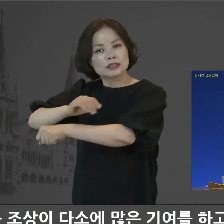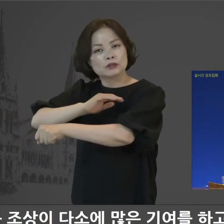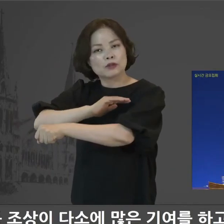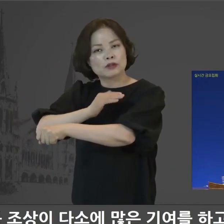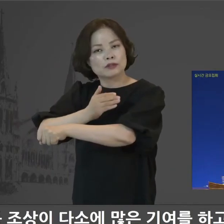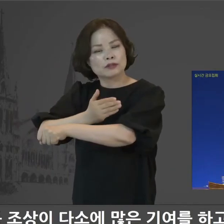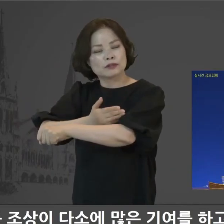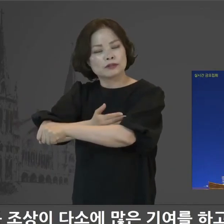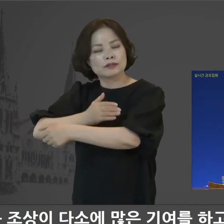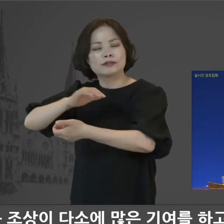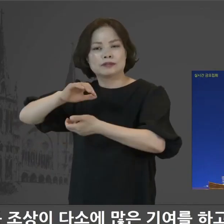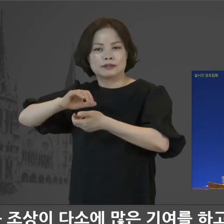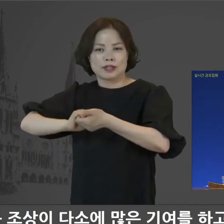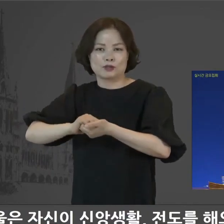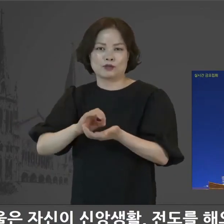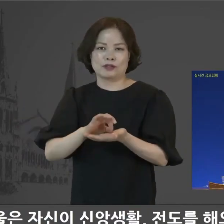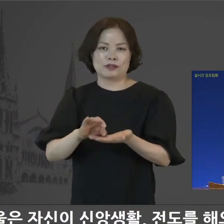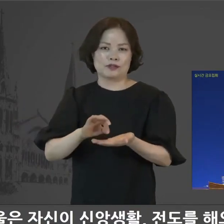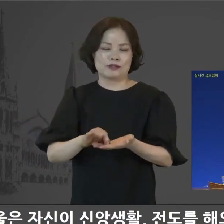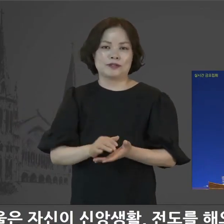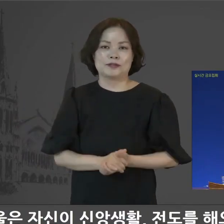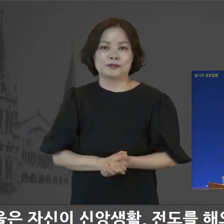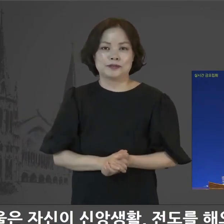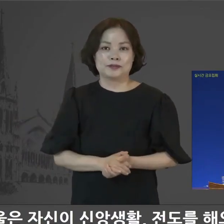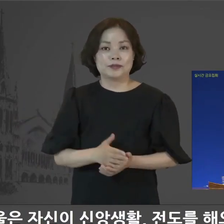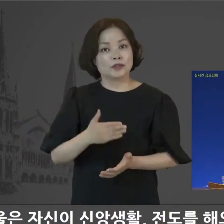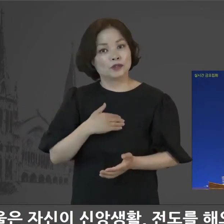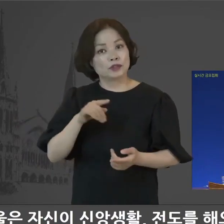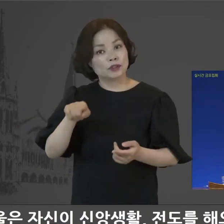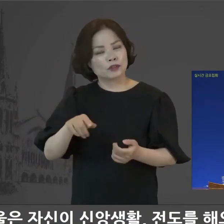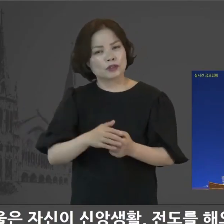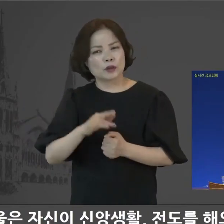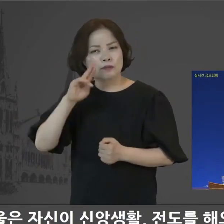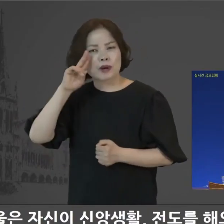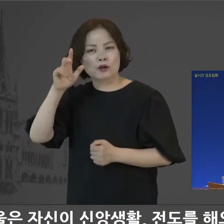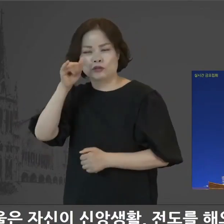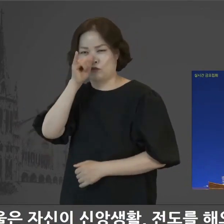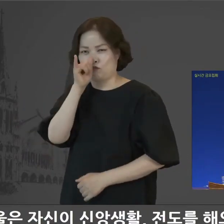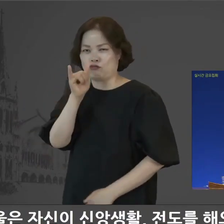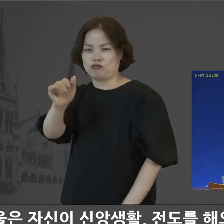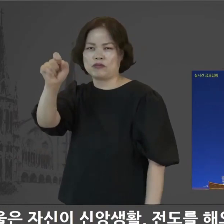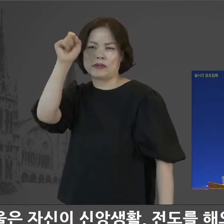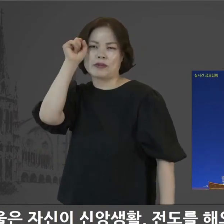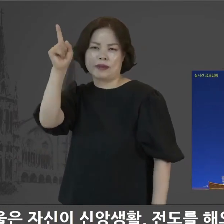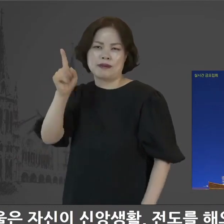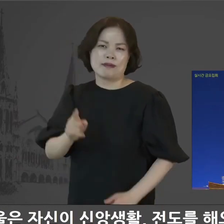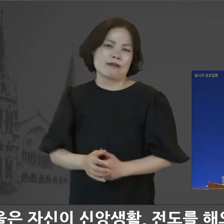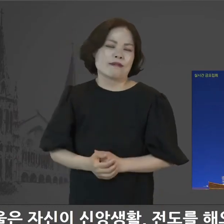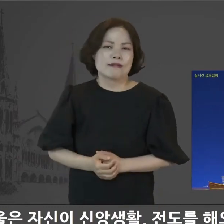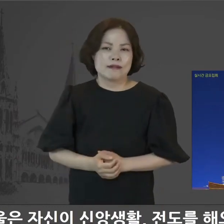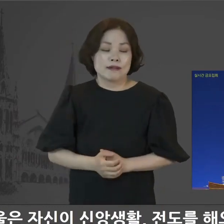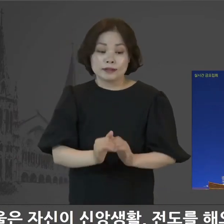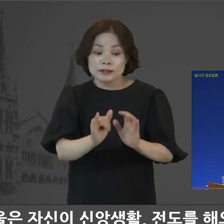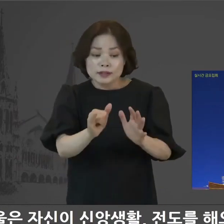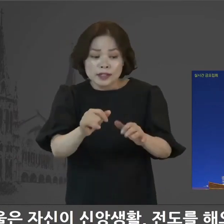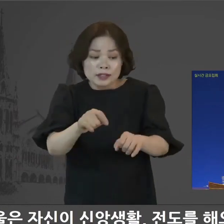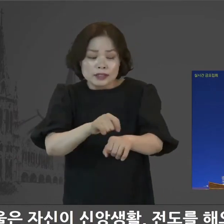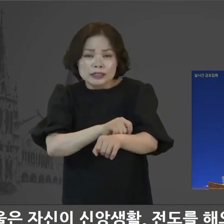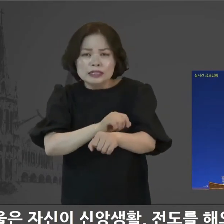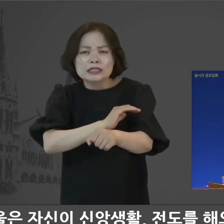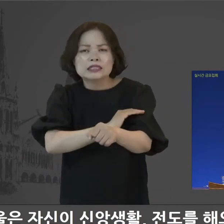굉장히 제한적으로 사용했습니다. 저는 이 점이 바울의 훌륭한 점이라고 생각합니다. 세상의